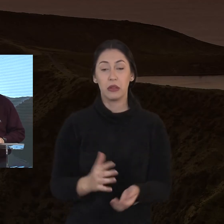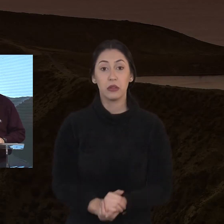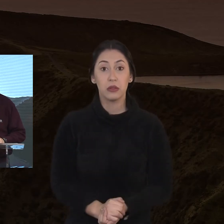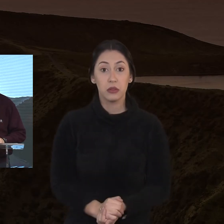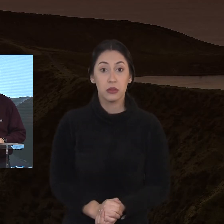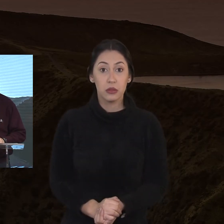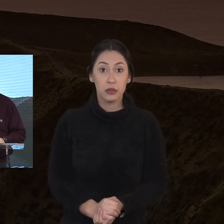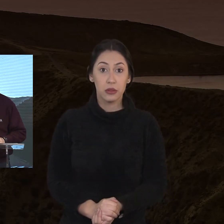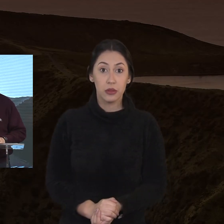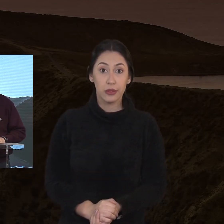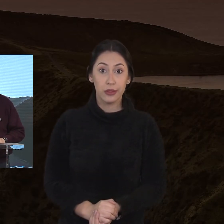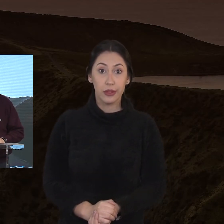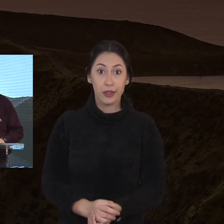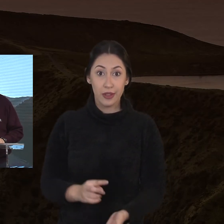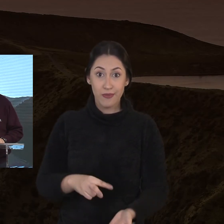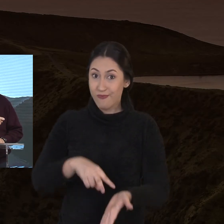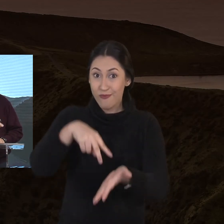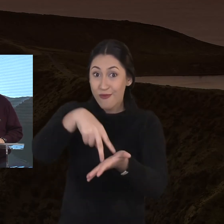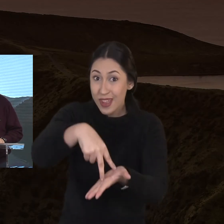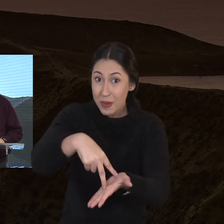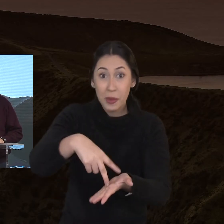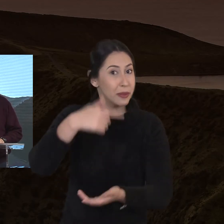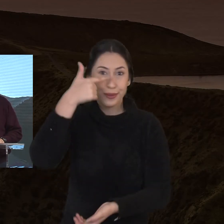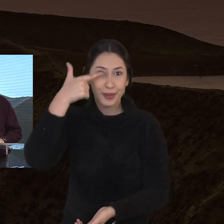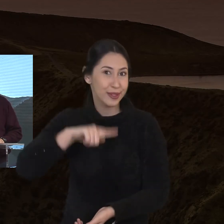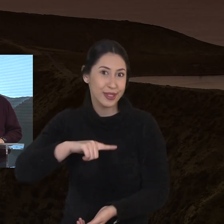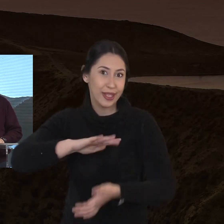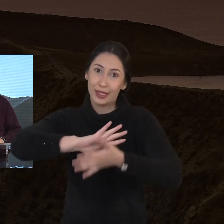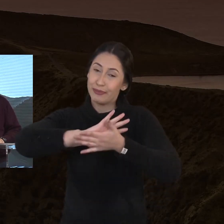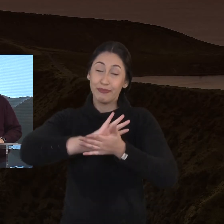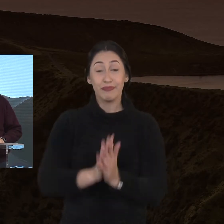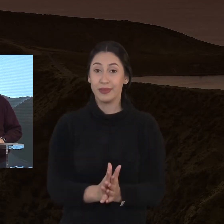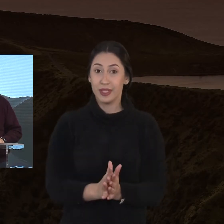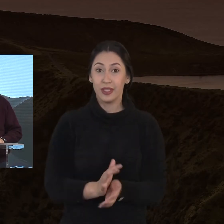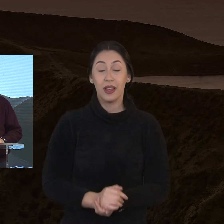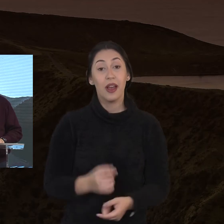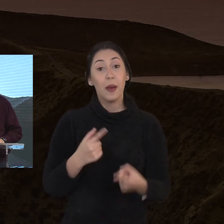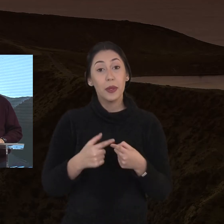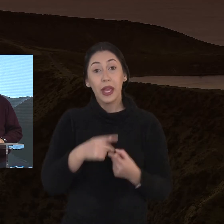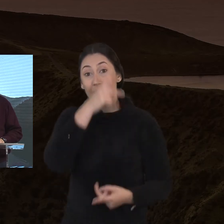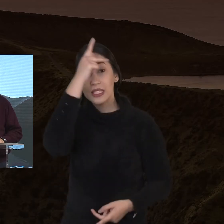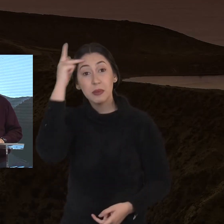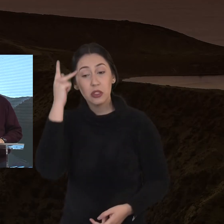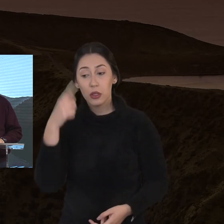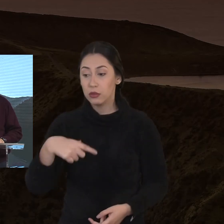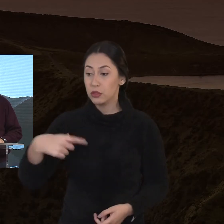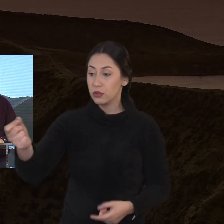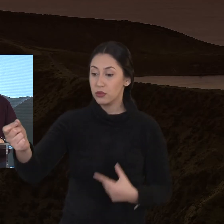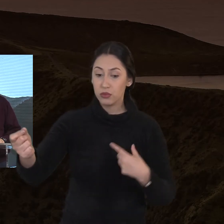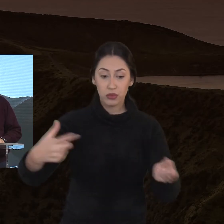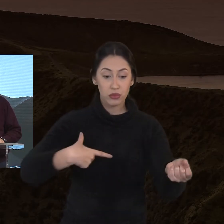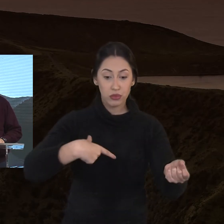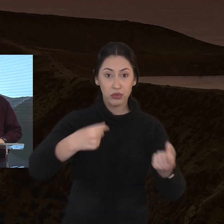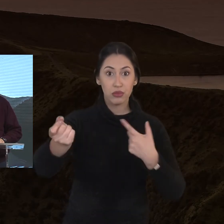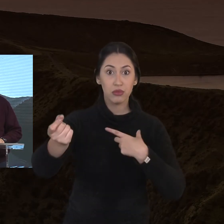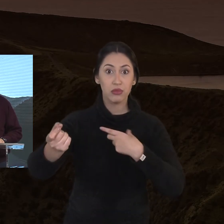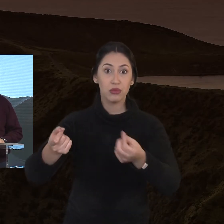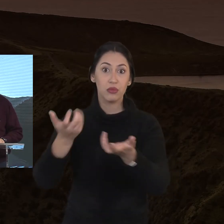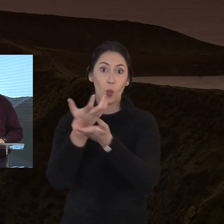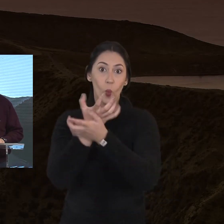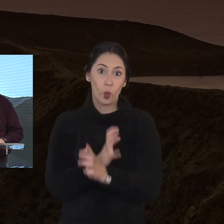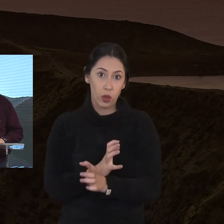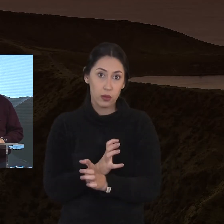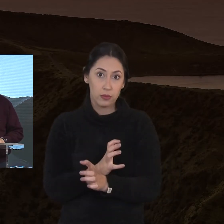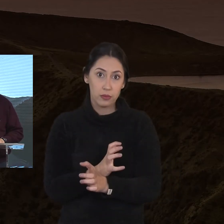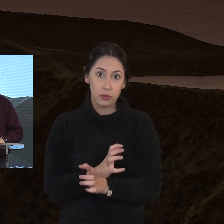não subsistir ficará deserta a última foi embora o irmão que isso sirva de alerta